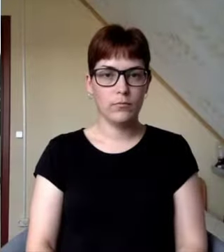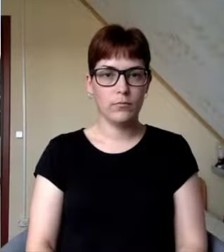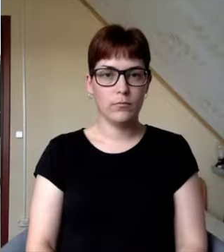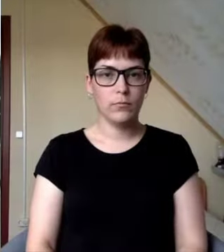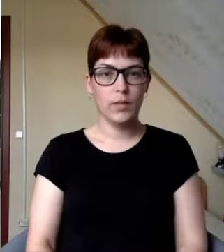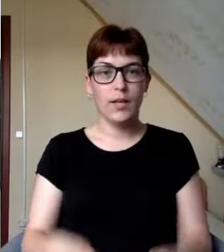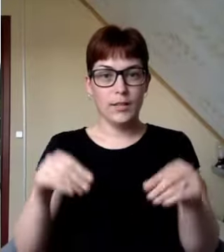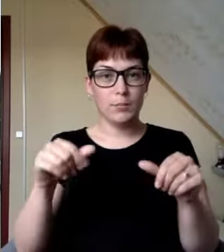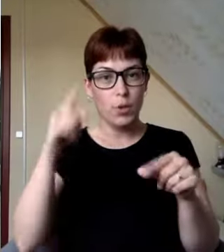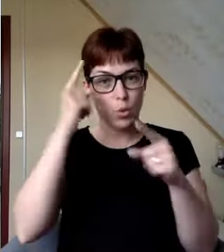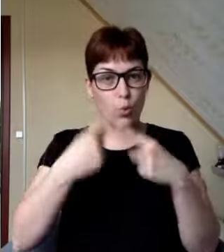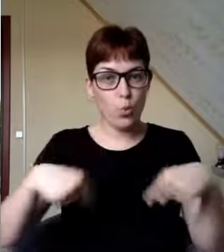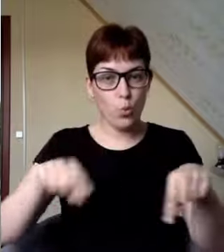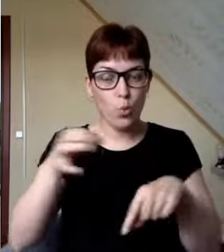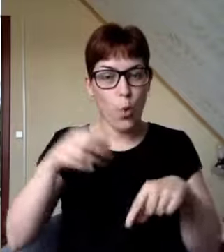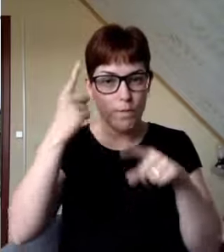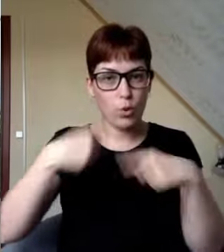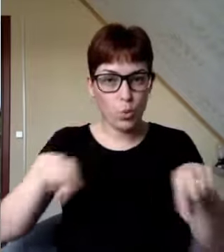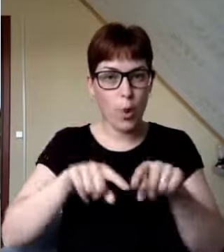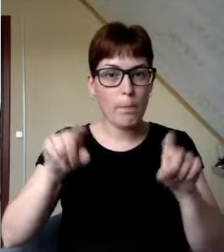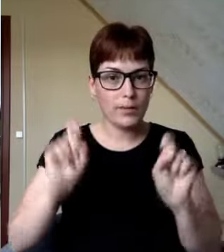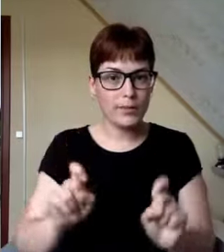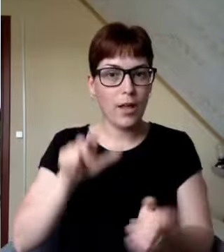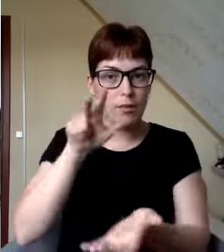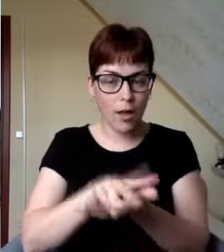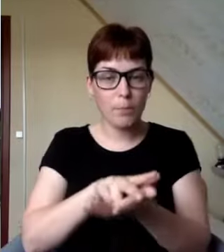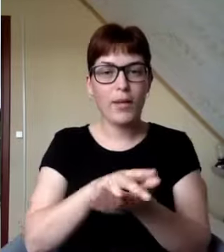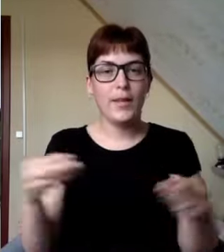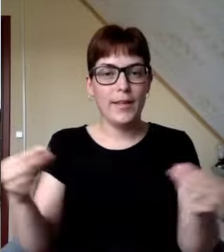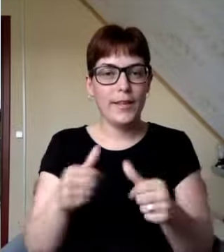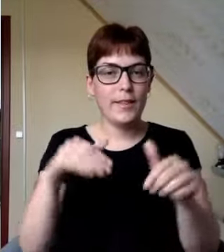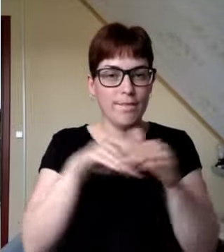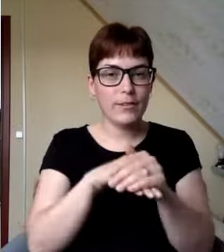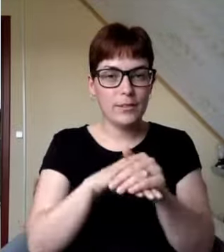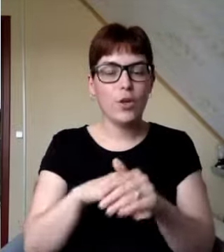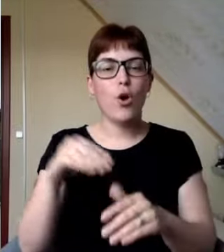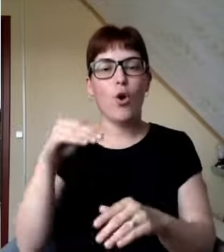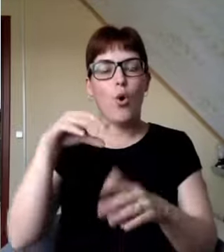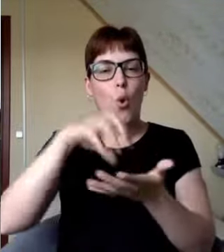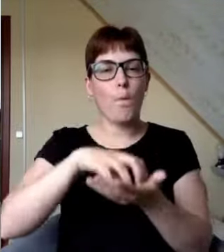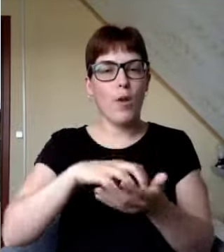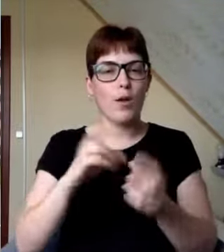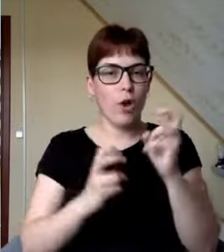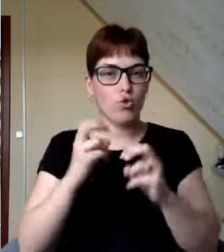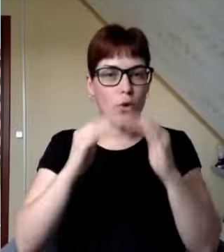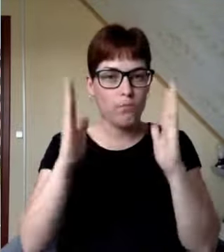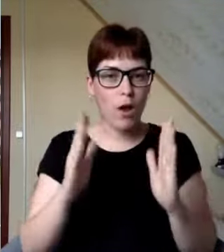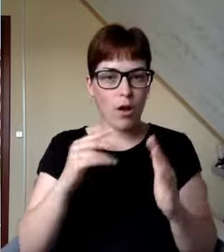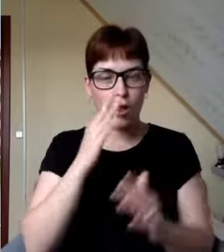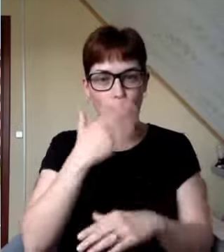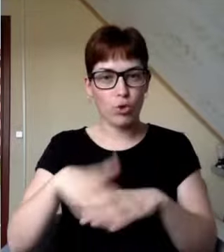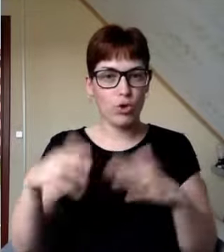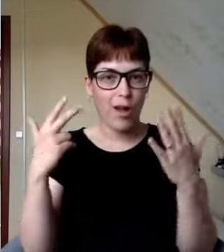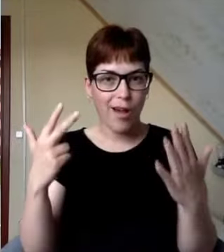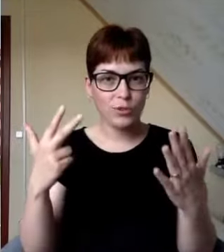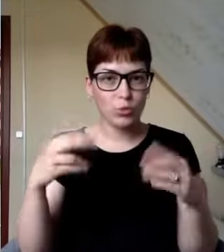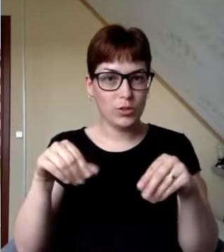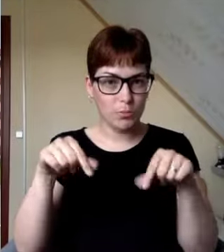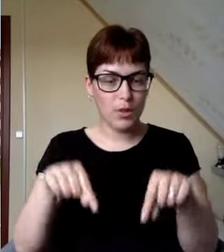Smiltanas noda domas sēdē apstiprināti investīciju objektam ražošanas ēkas limbažielā 8 smiltanē